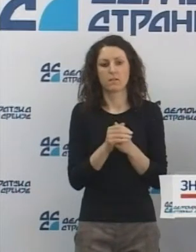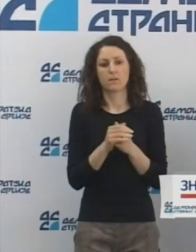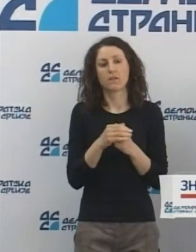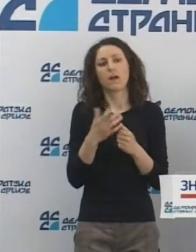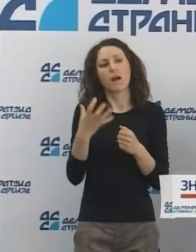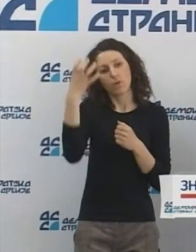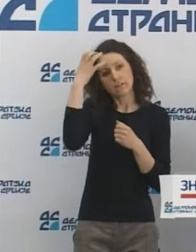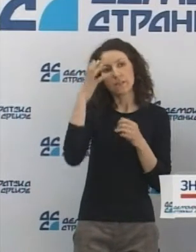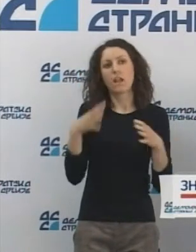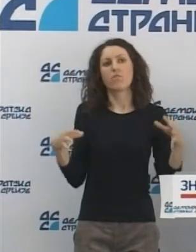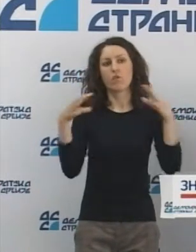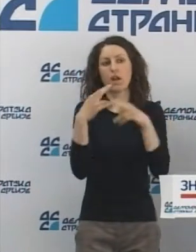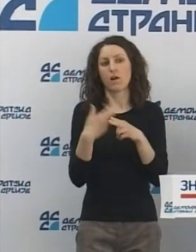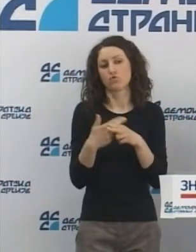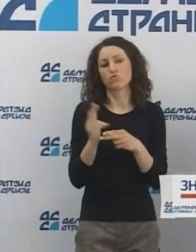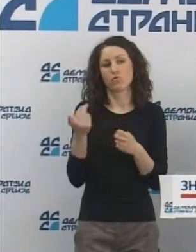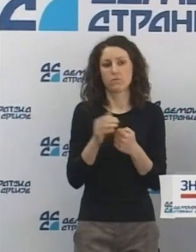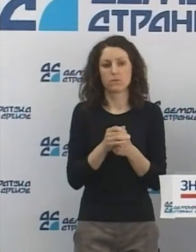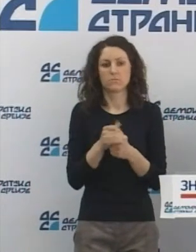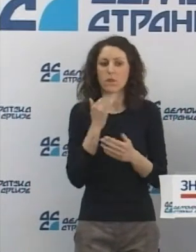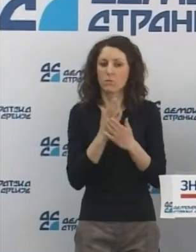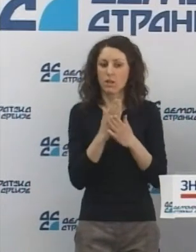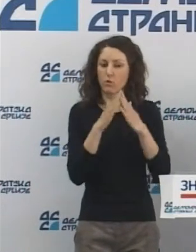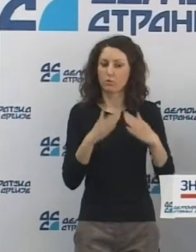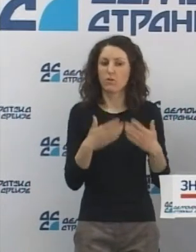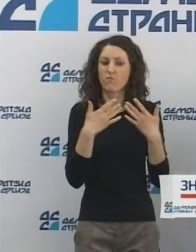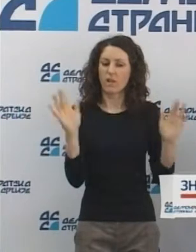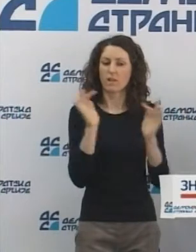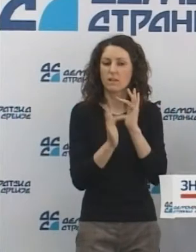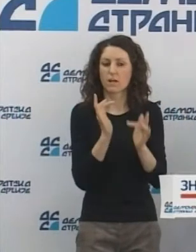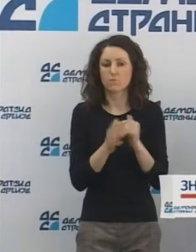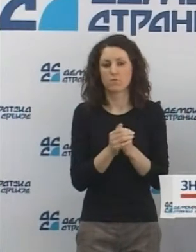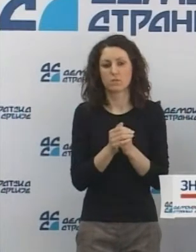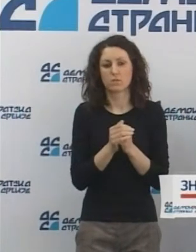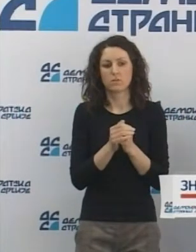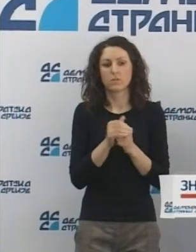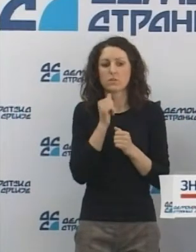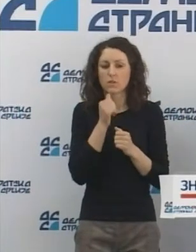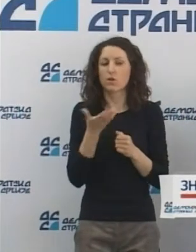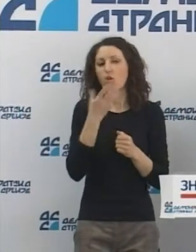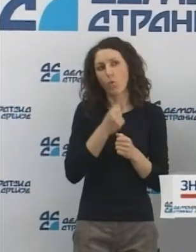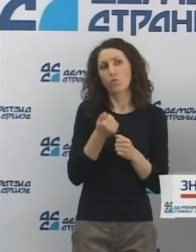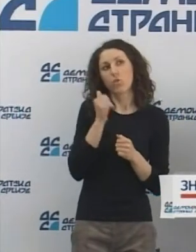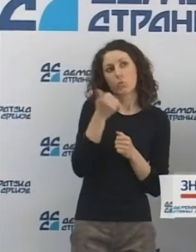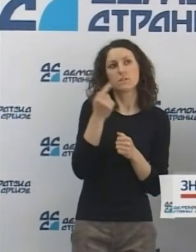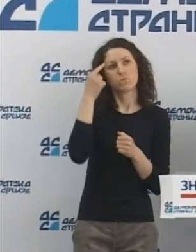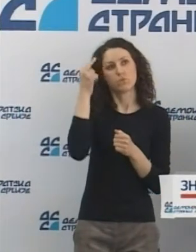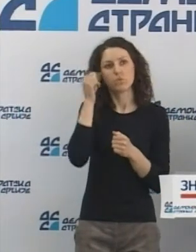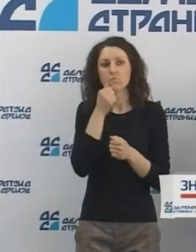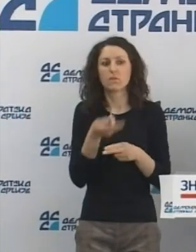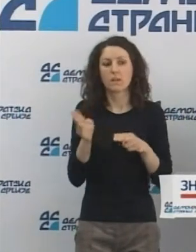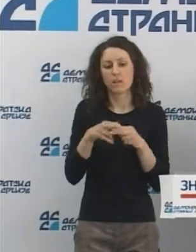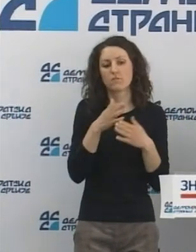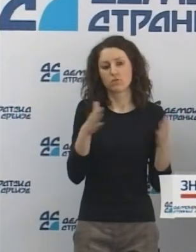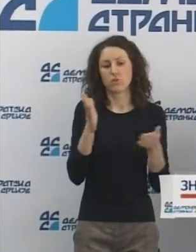kristalna dvorana, kako je zovemo, bila je domaćin velikih takmičenja i opet vas podsjećamo da je najvećim